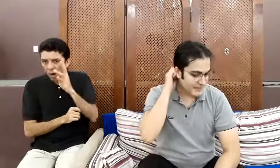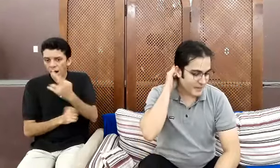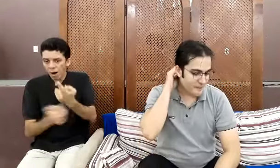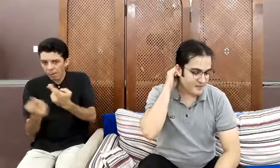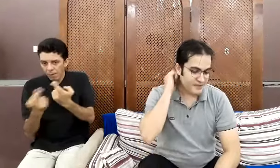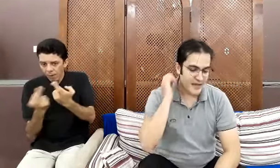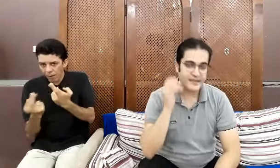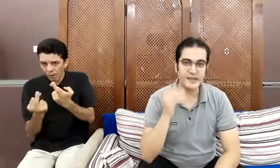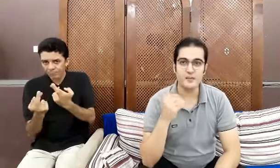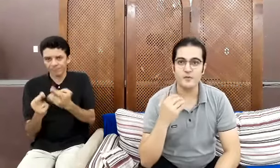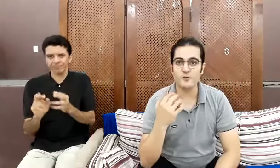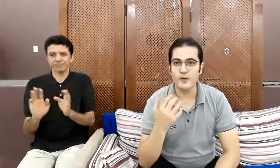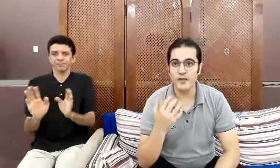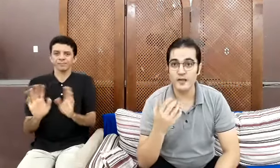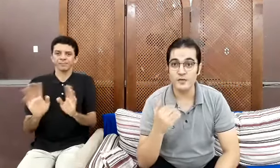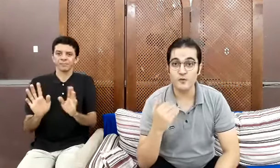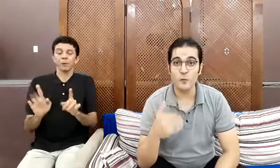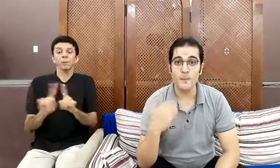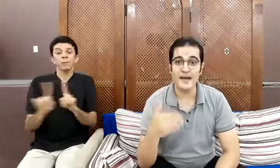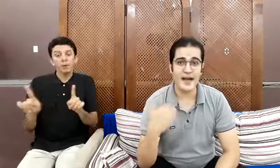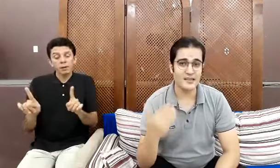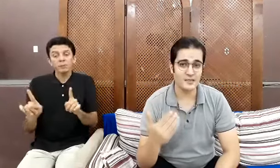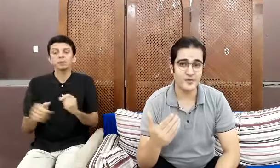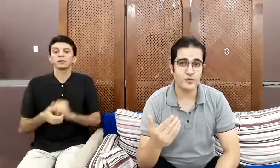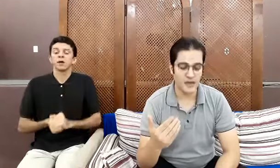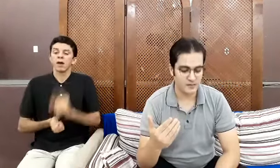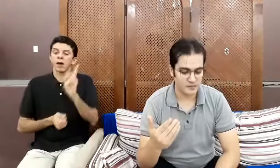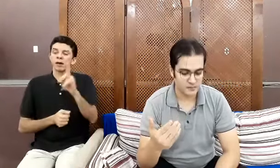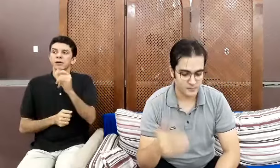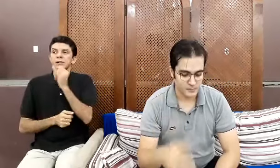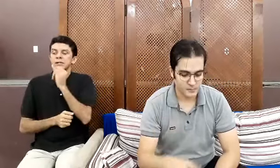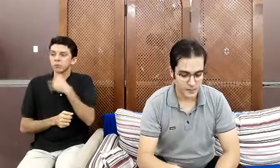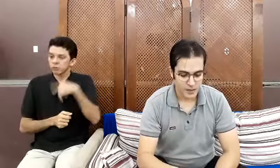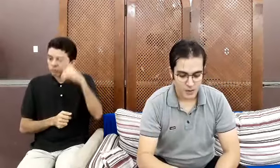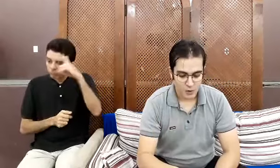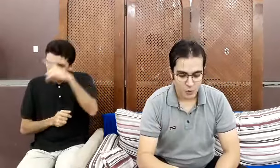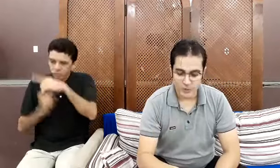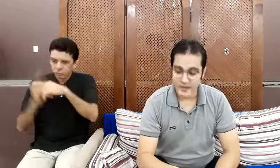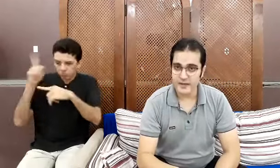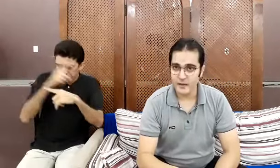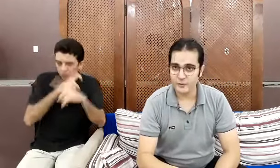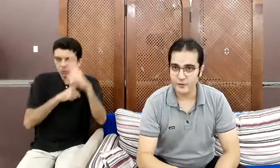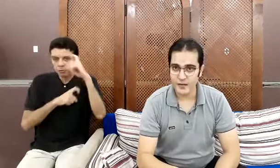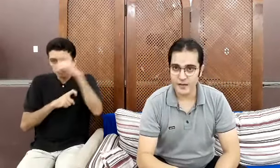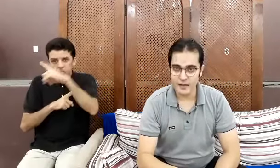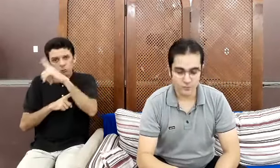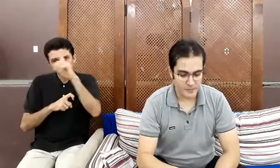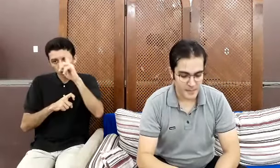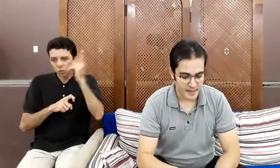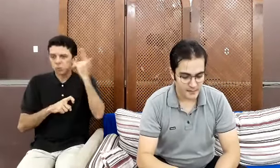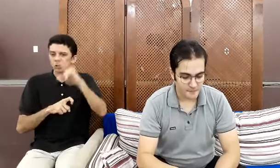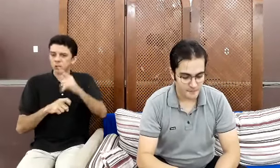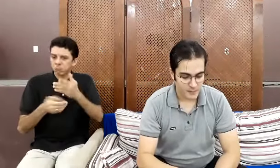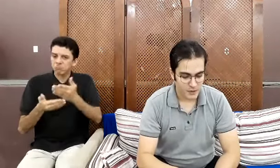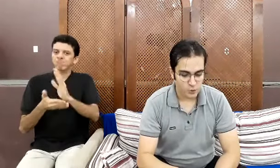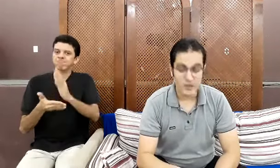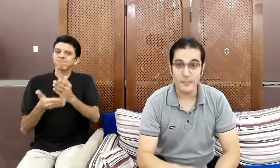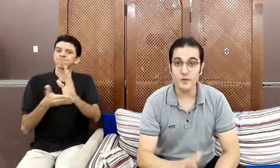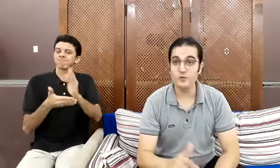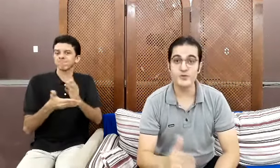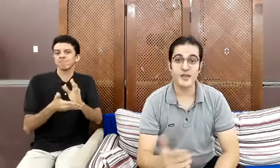na capacidade que essa pessoa tem de superar as dificuldades. O poder de Deus, ele não se mede